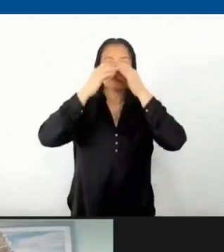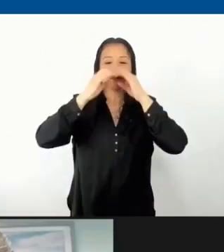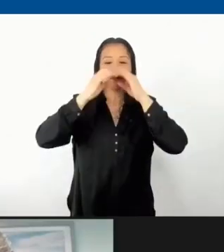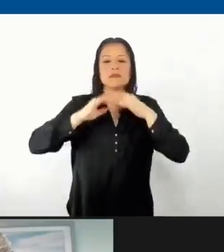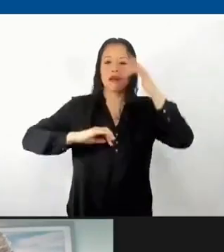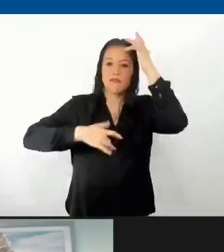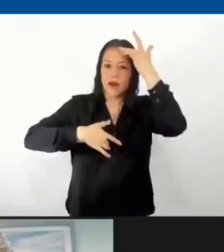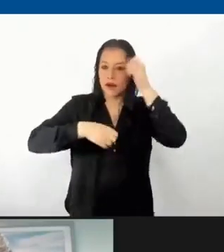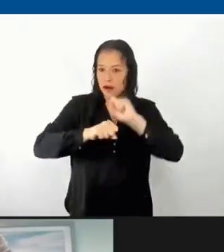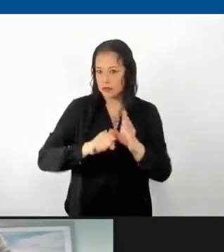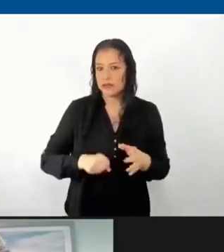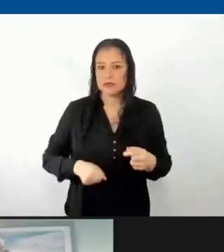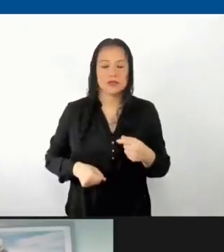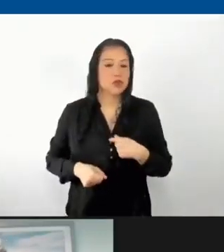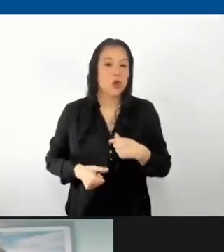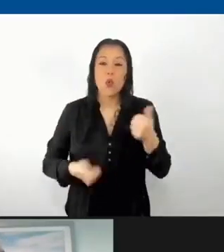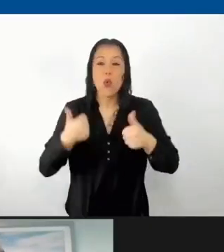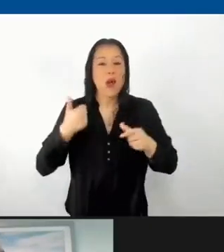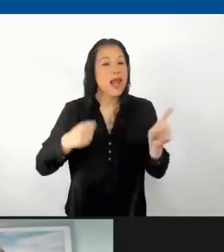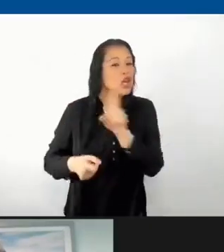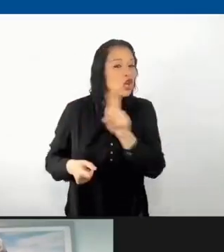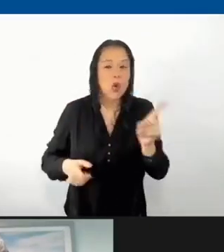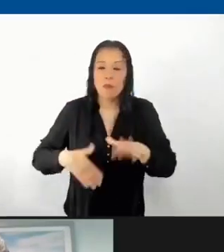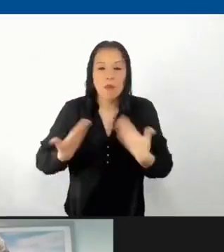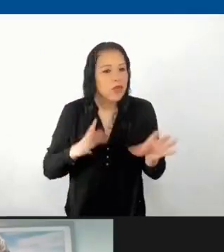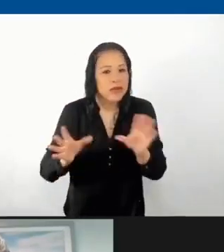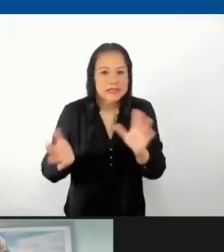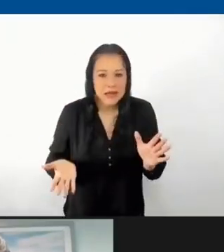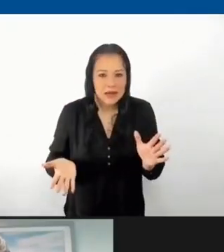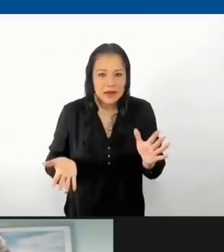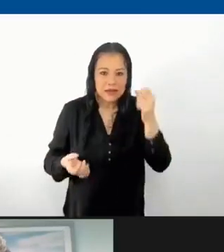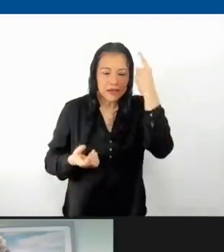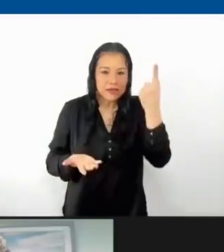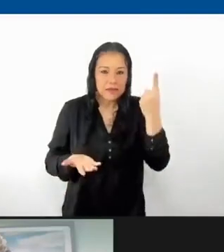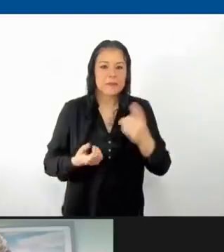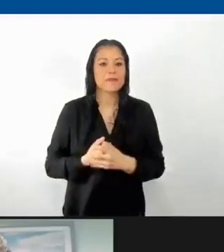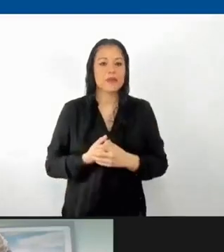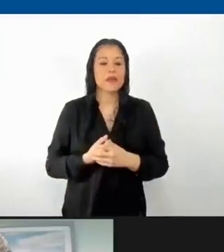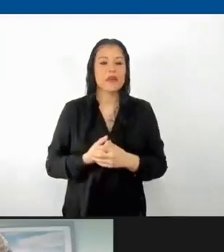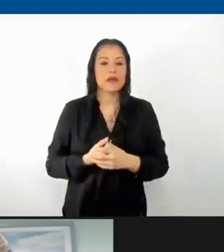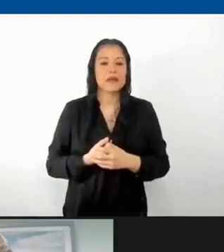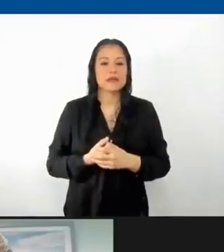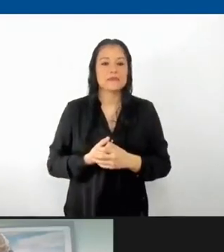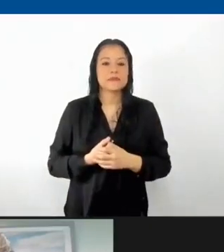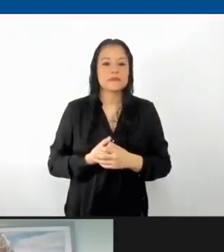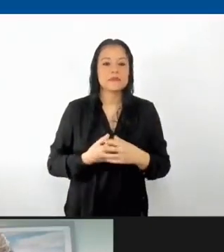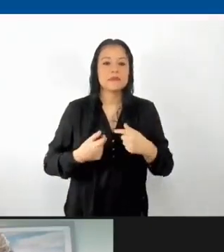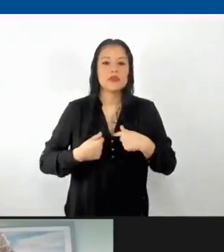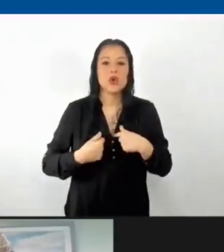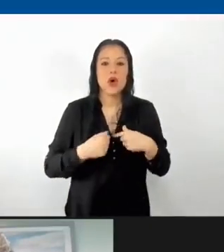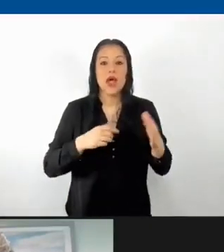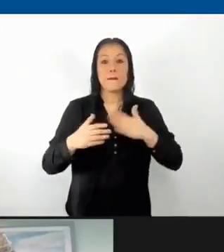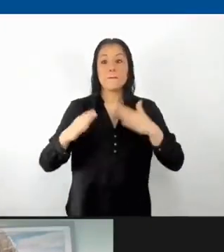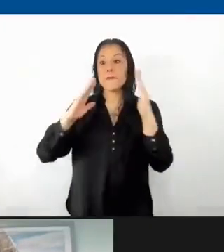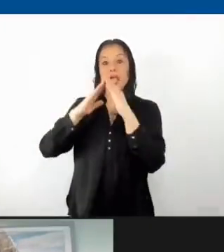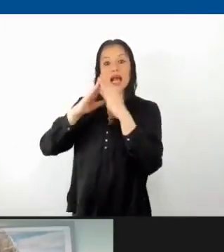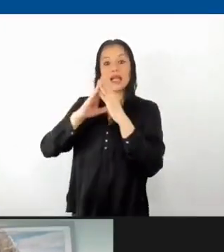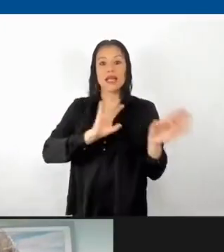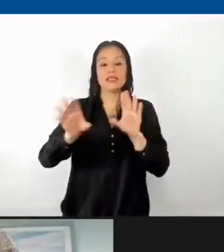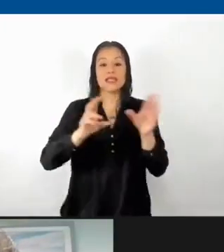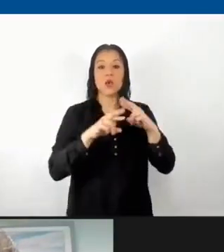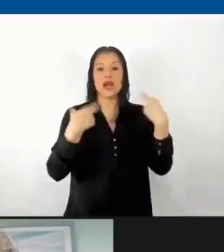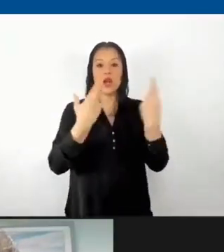Entonces, ¿qué es lo que yo no tengo que hacer? Lo que no tengo que hacer es organizar una reunión en mi casa,